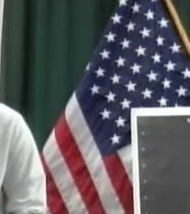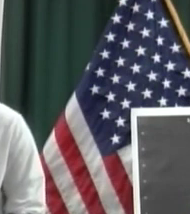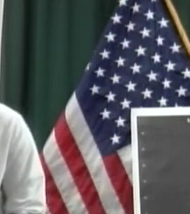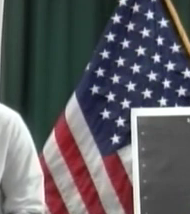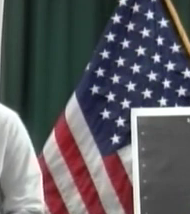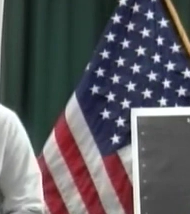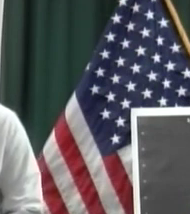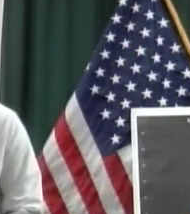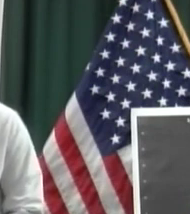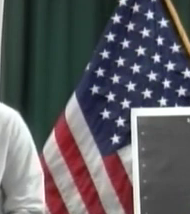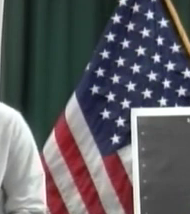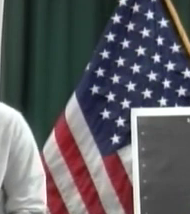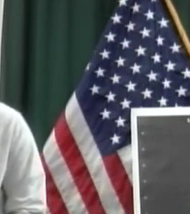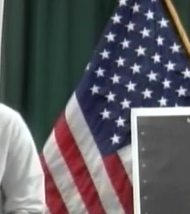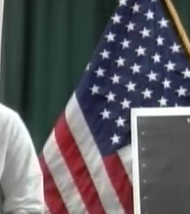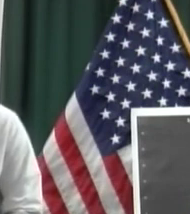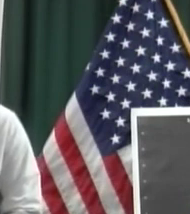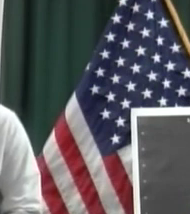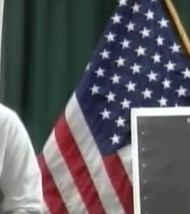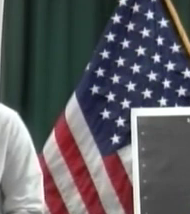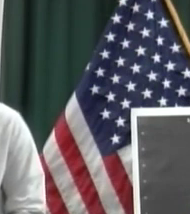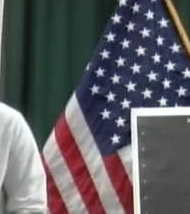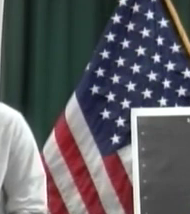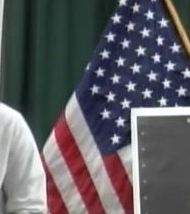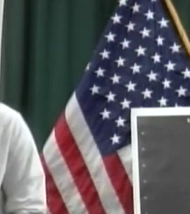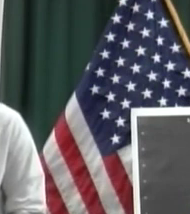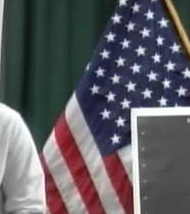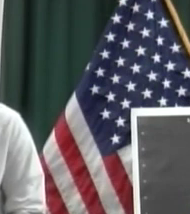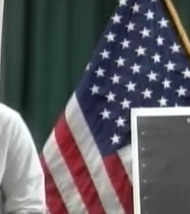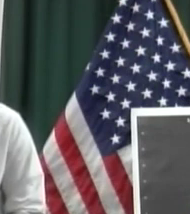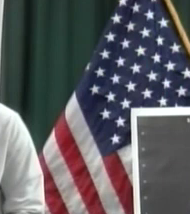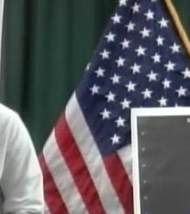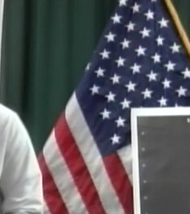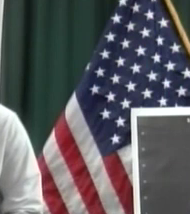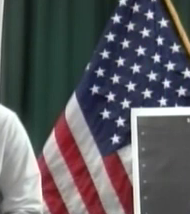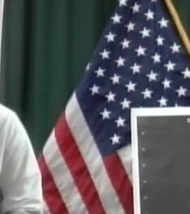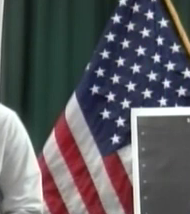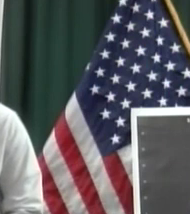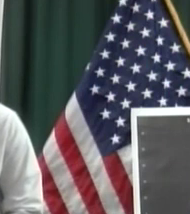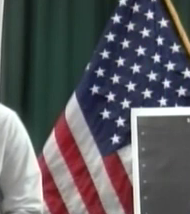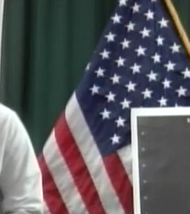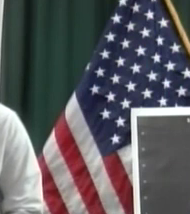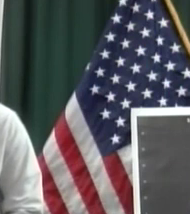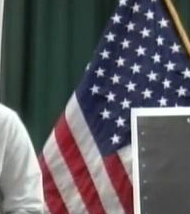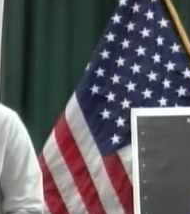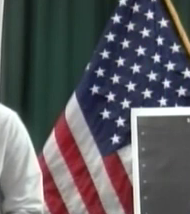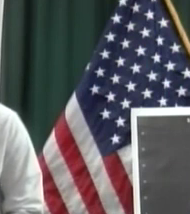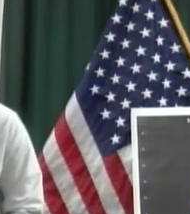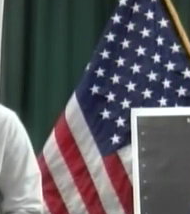407-665-0000. También se mencionó que en medio de que entramos en el fin de semana del